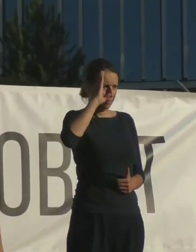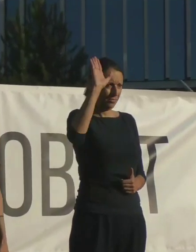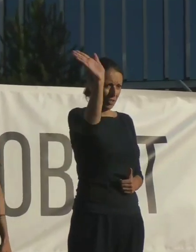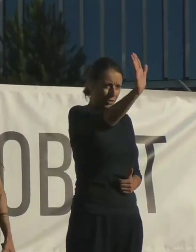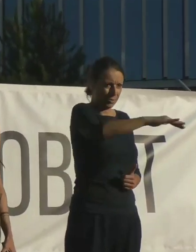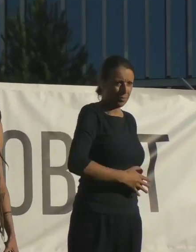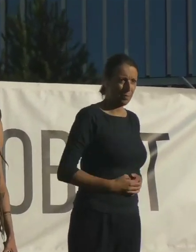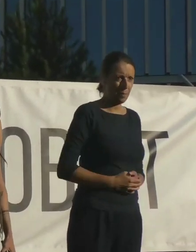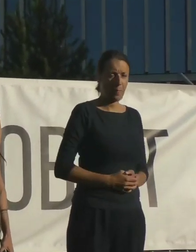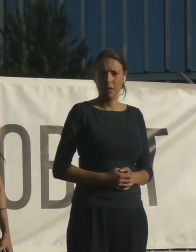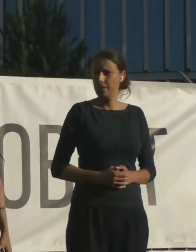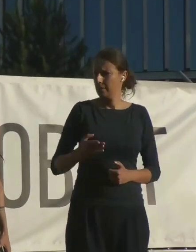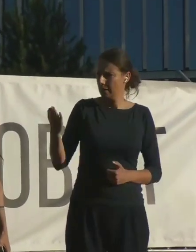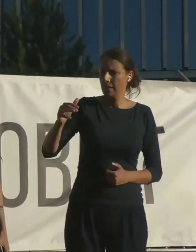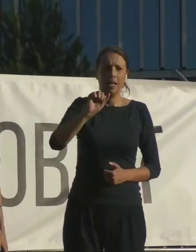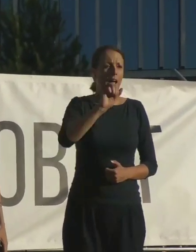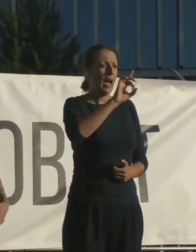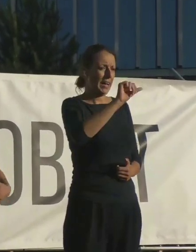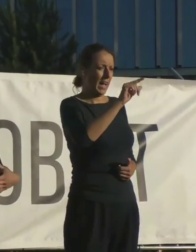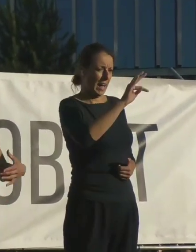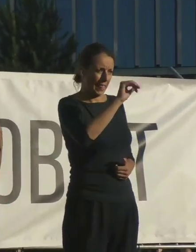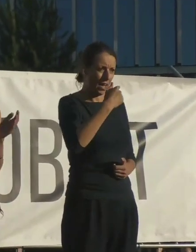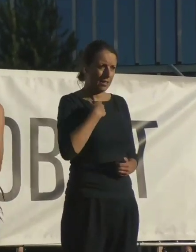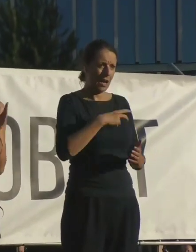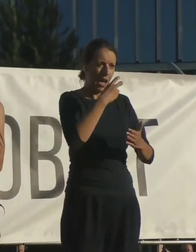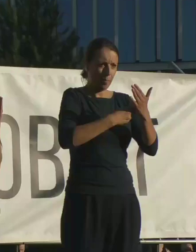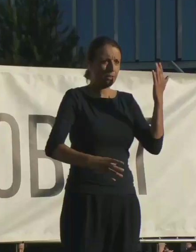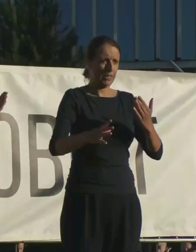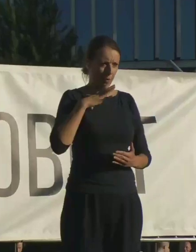Cześć, jestem Agata i miałam aborcję.